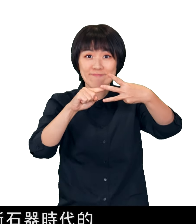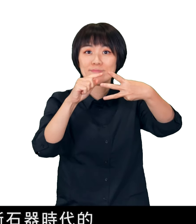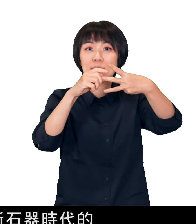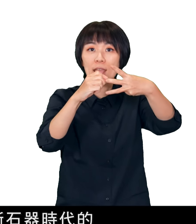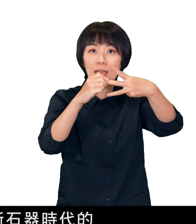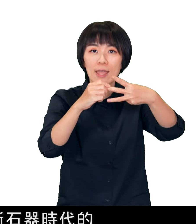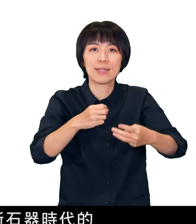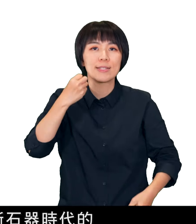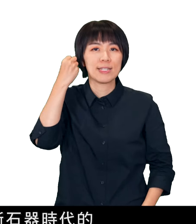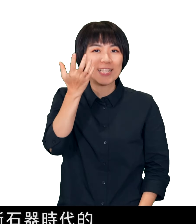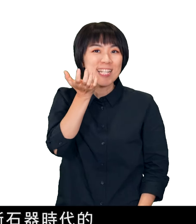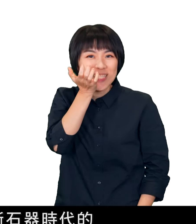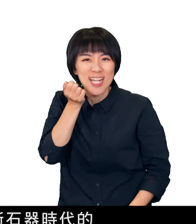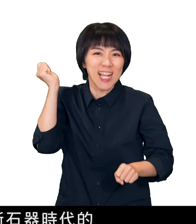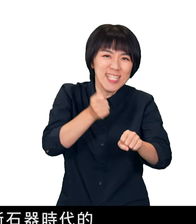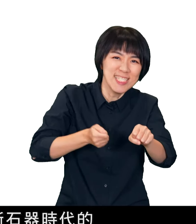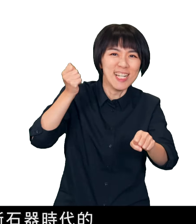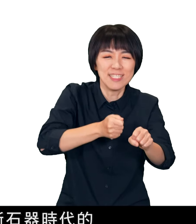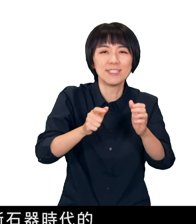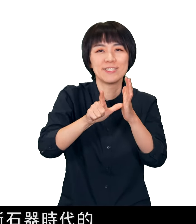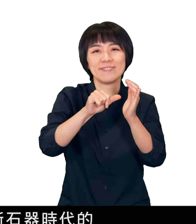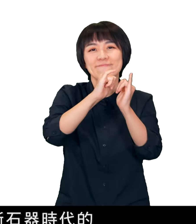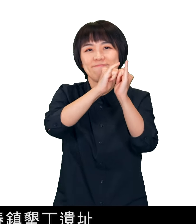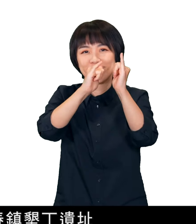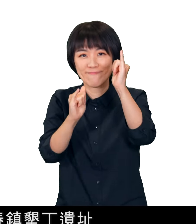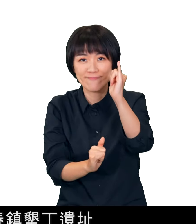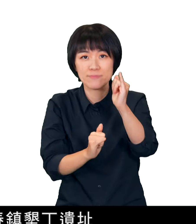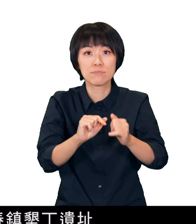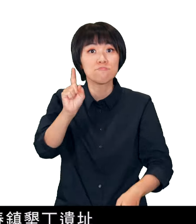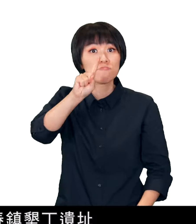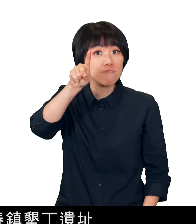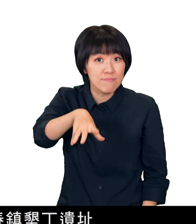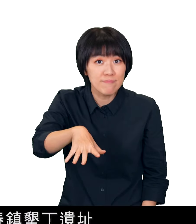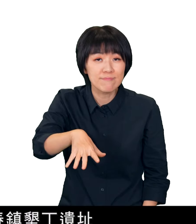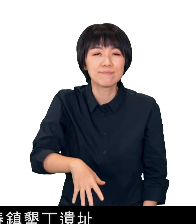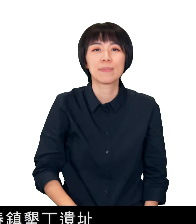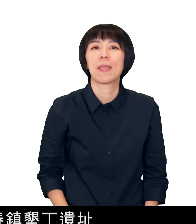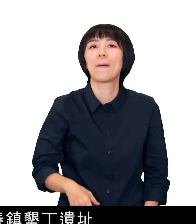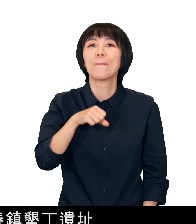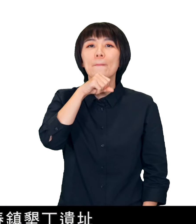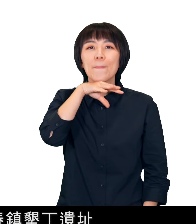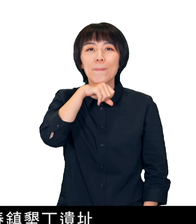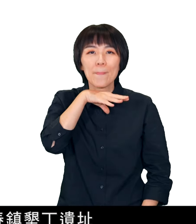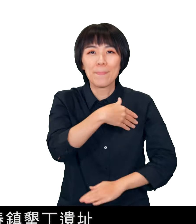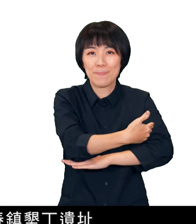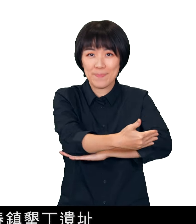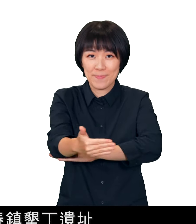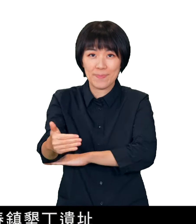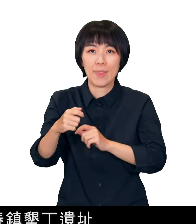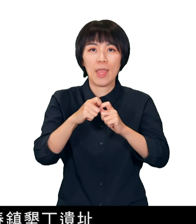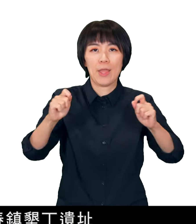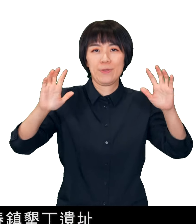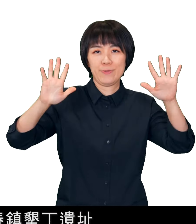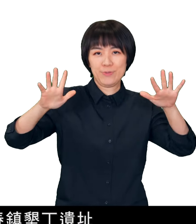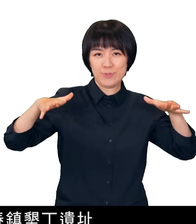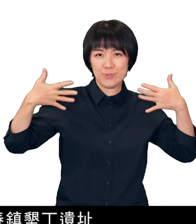第二个是新石器时代的屏东县恒春镇垦丁遗